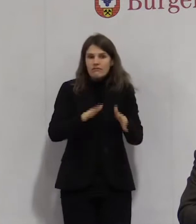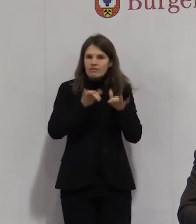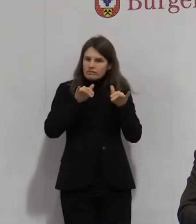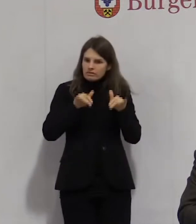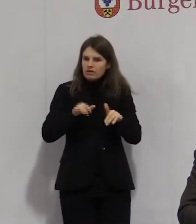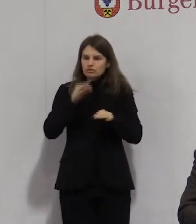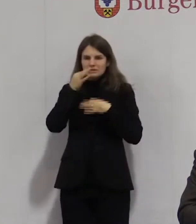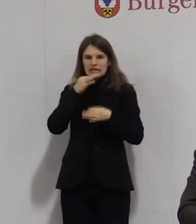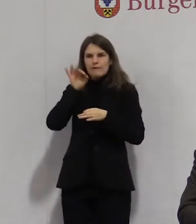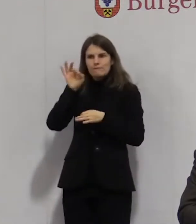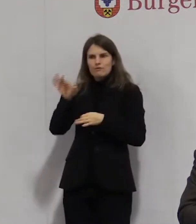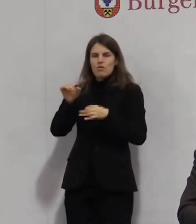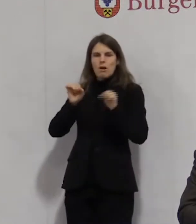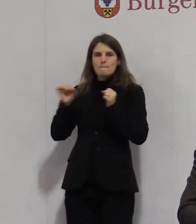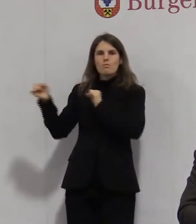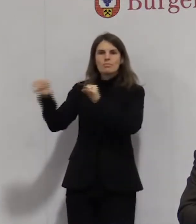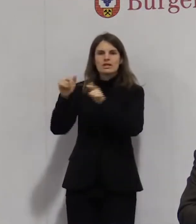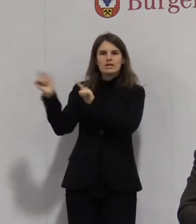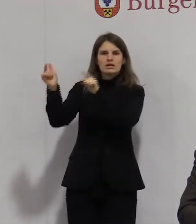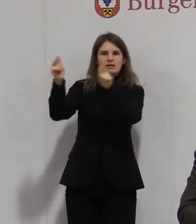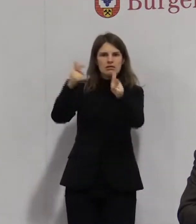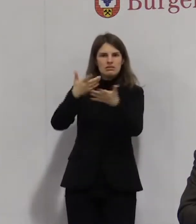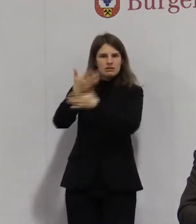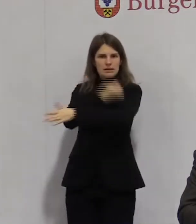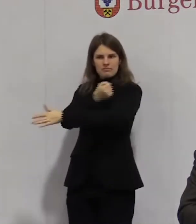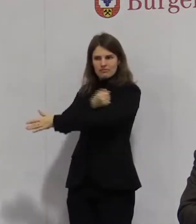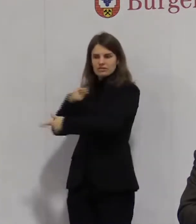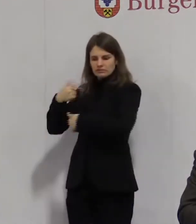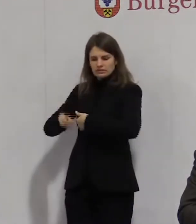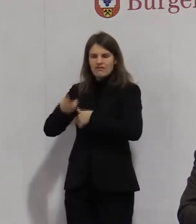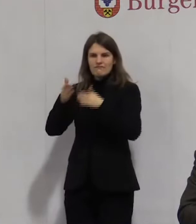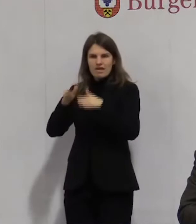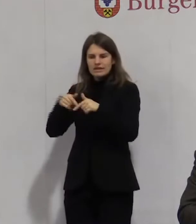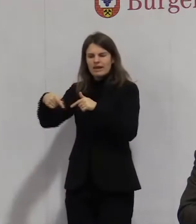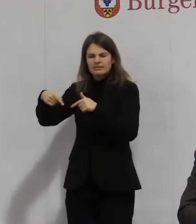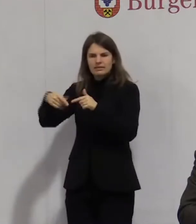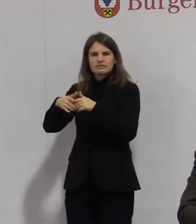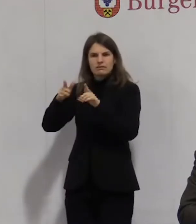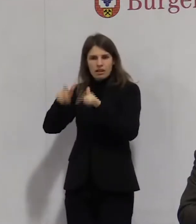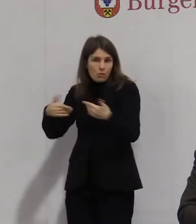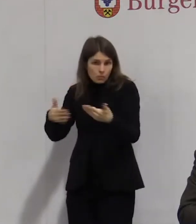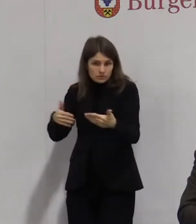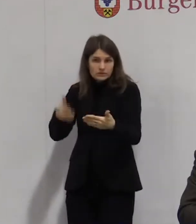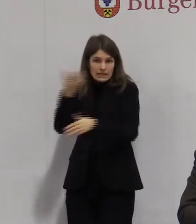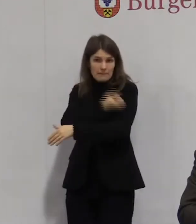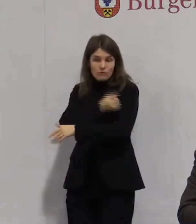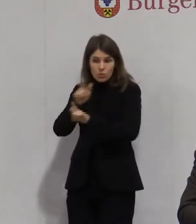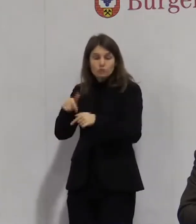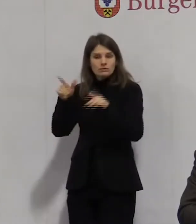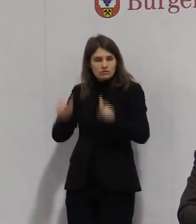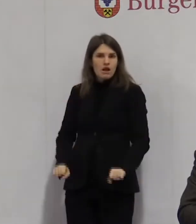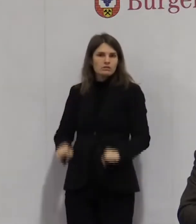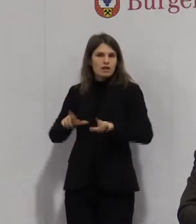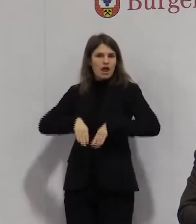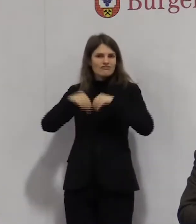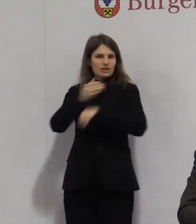für die mobilen Impfung, wenn das jetzt ab Weihnachten oder kurz nach Weihnachten beginnen sollte, einsatzfähig